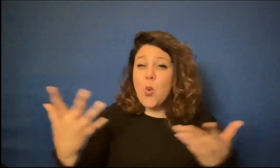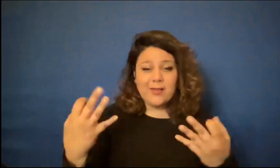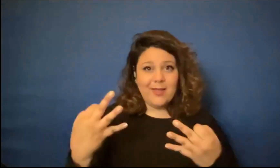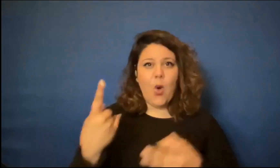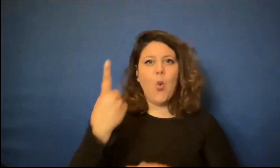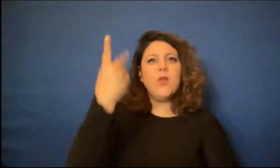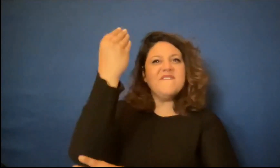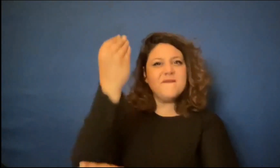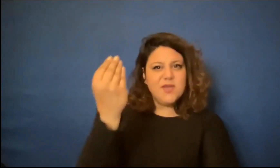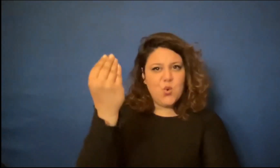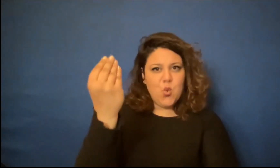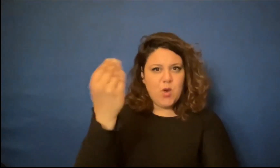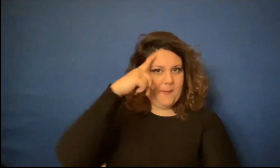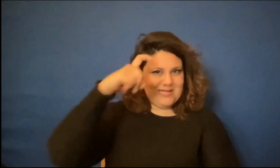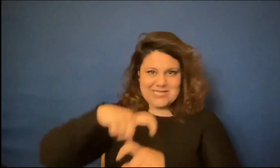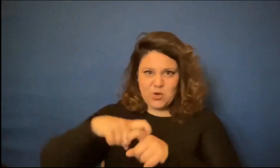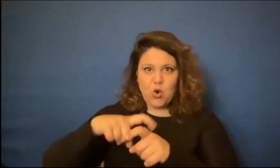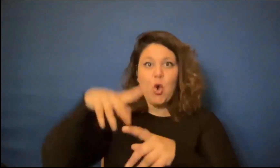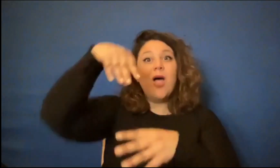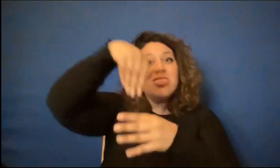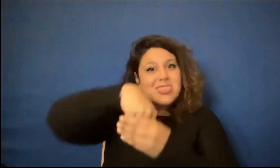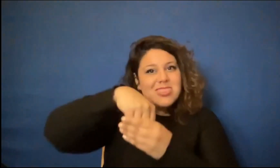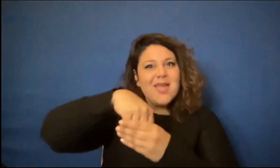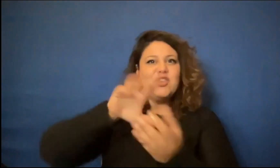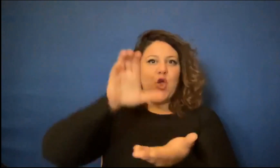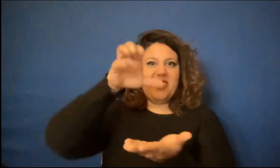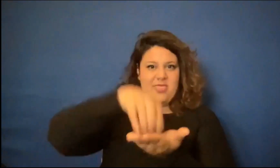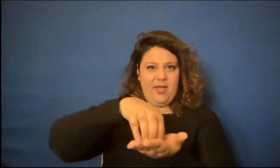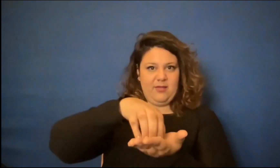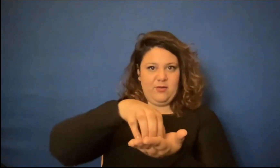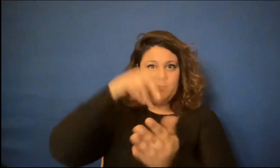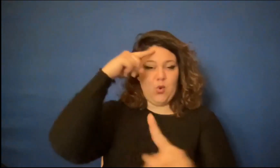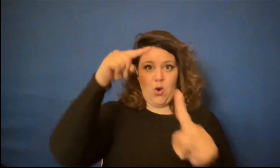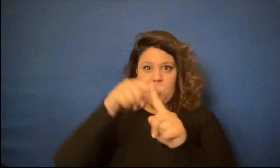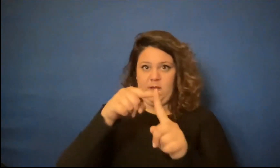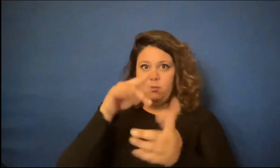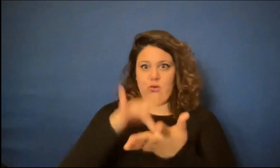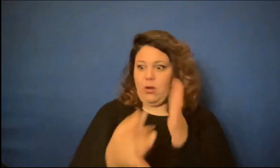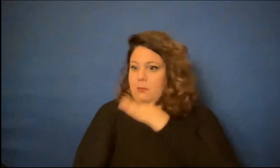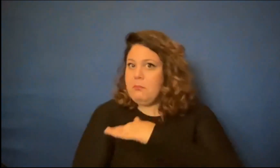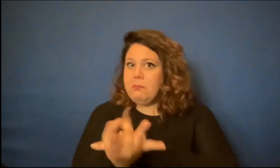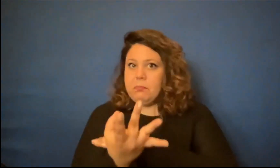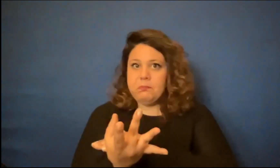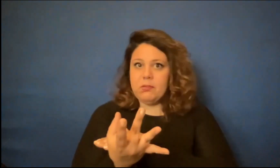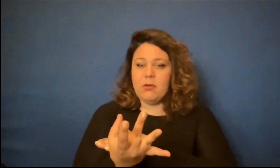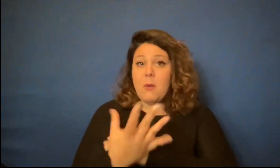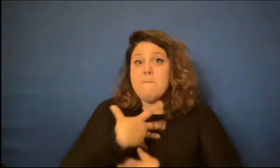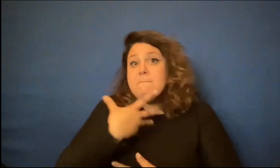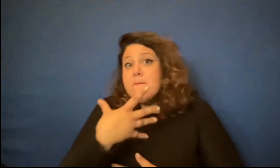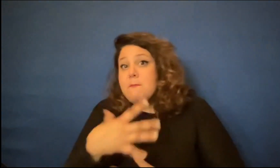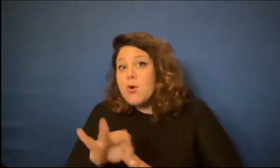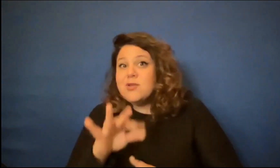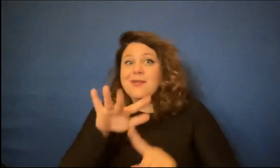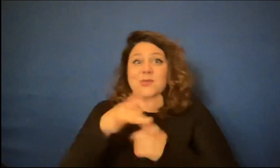centros, un psicólogo que pueda ayudar en caso de que exista un posible caso